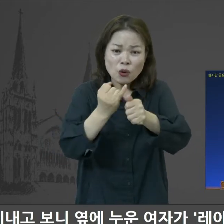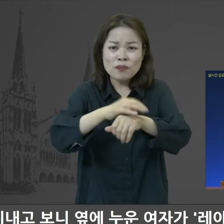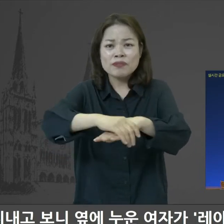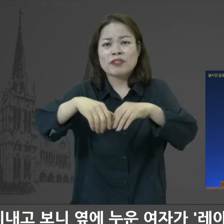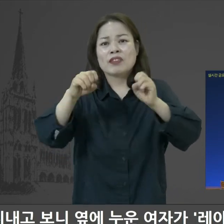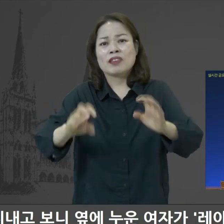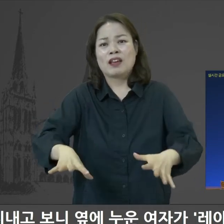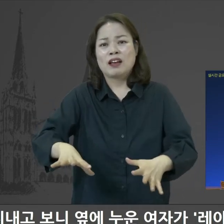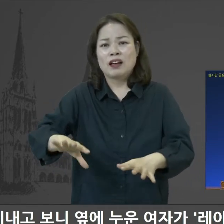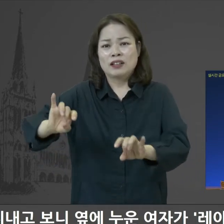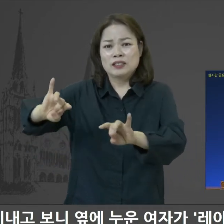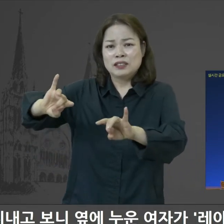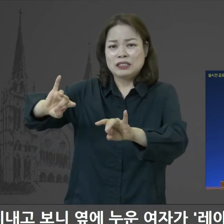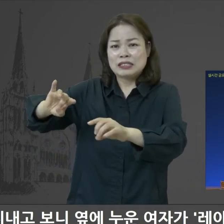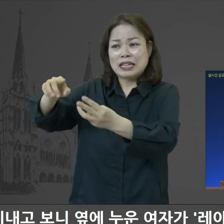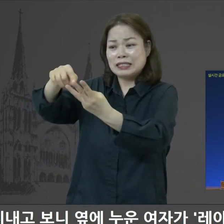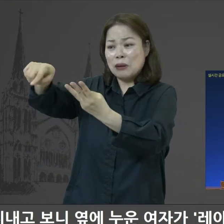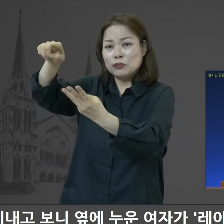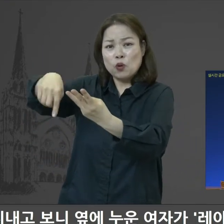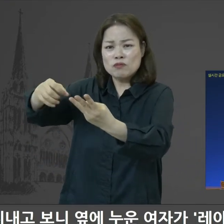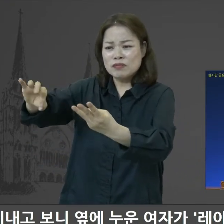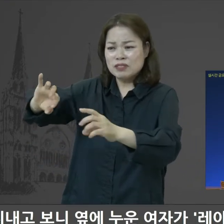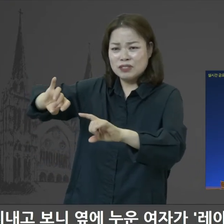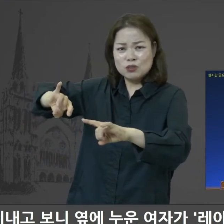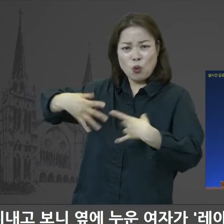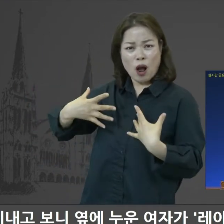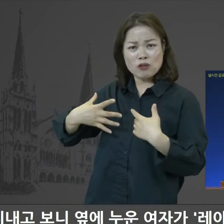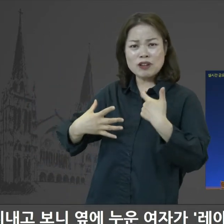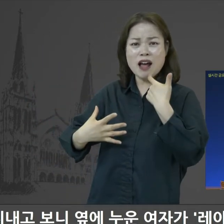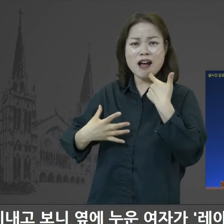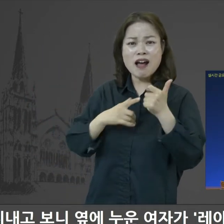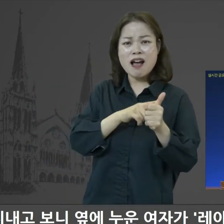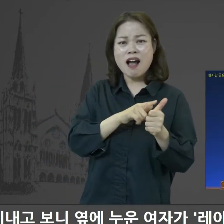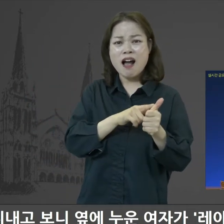속았구나, 외삼촌한테 속았구나 이거잖아요. 그렇게 하면 안 되는 겁니다.